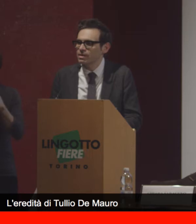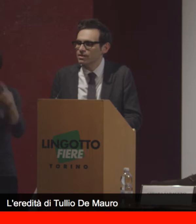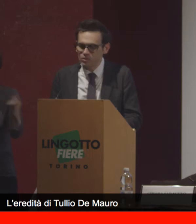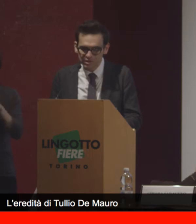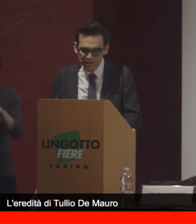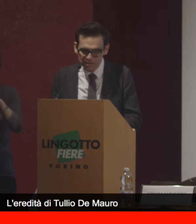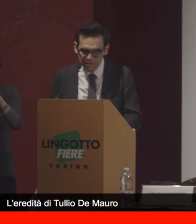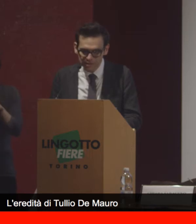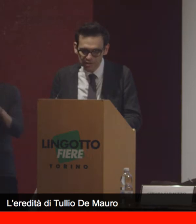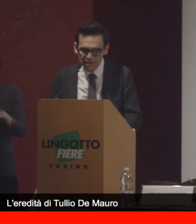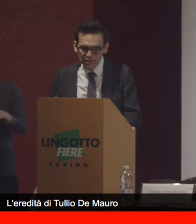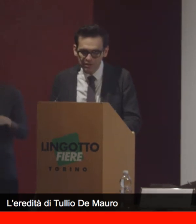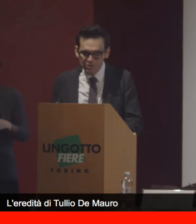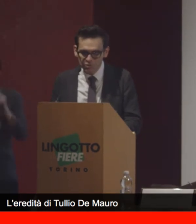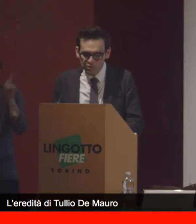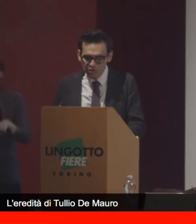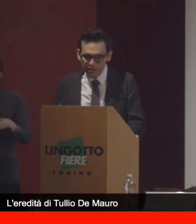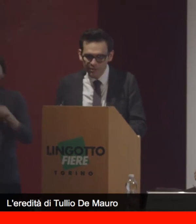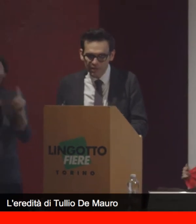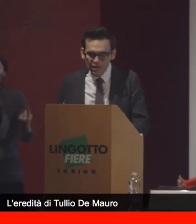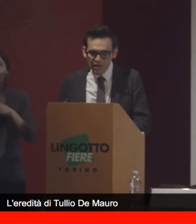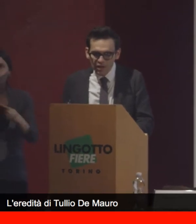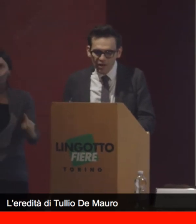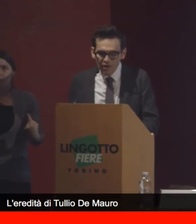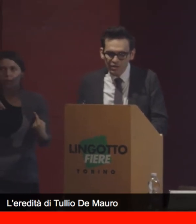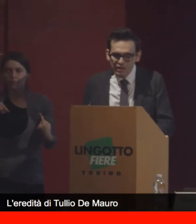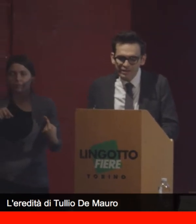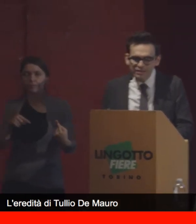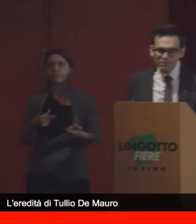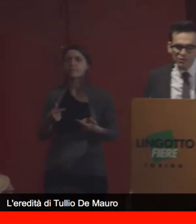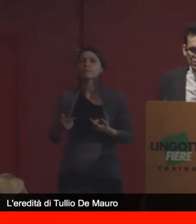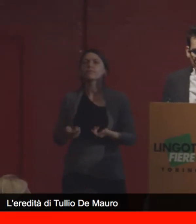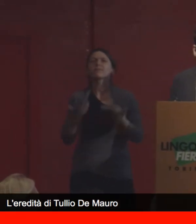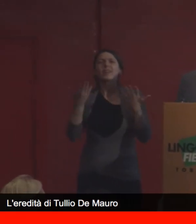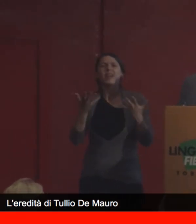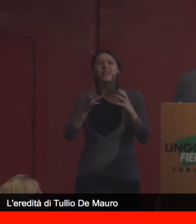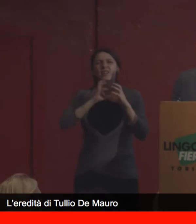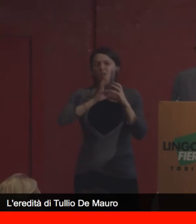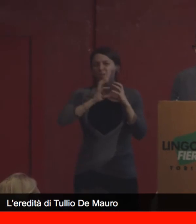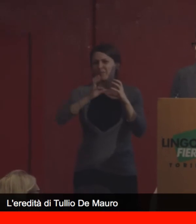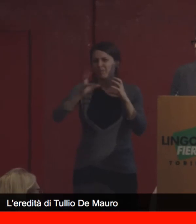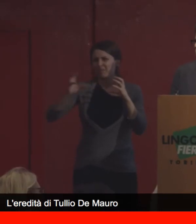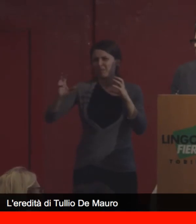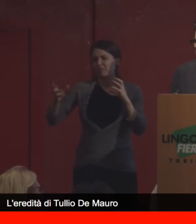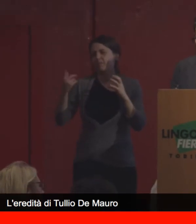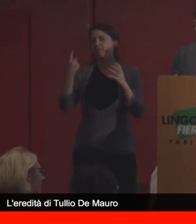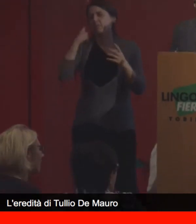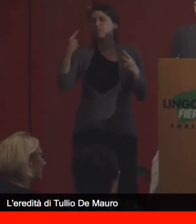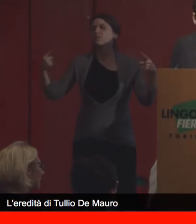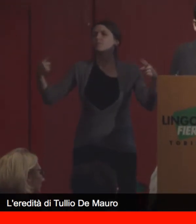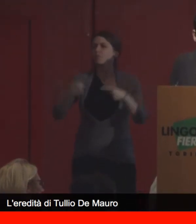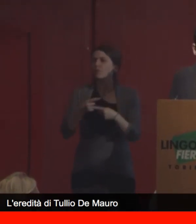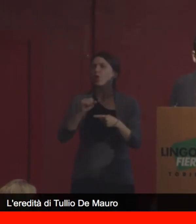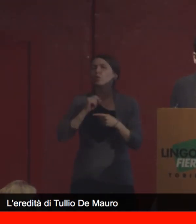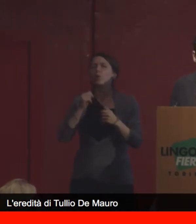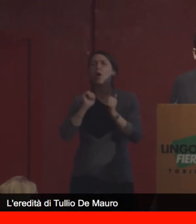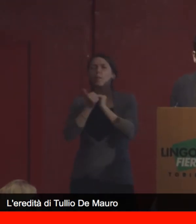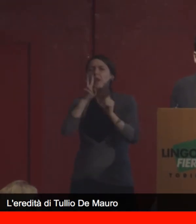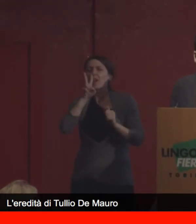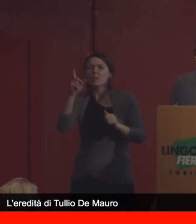per mettere noi stessi in discussione. Ora, tra le tante sfaccettature della vita e delle battaglie culturali di Tullio De Mauro, noi